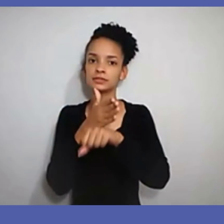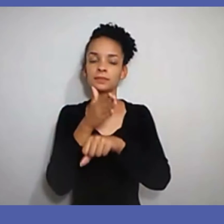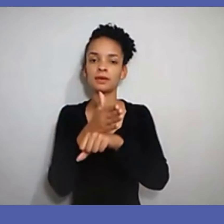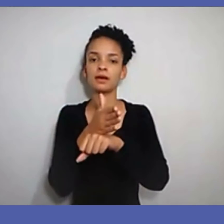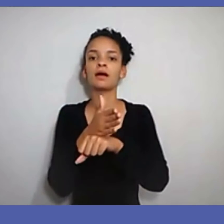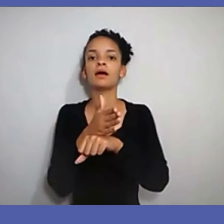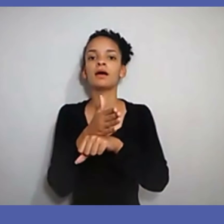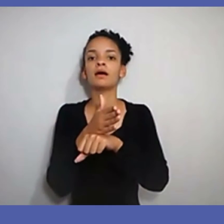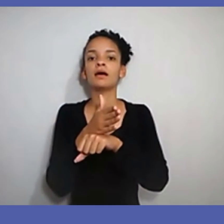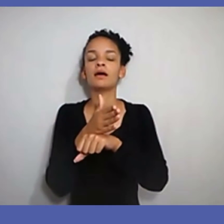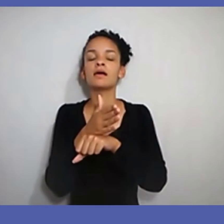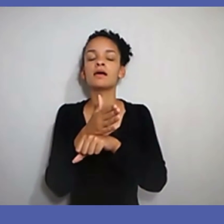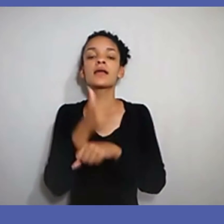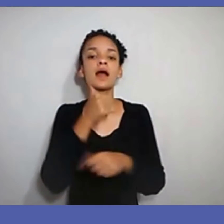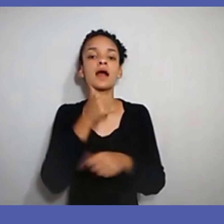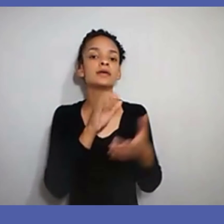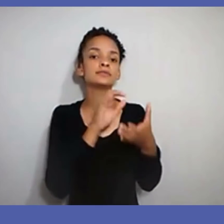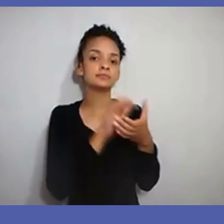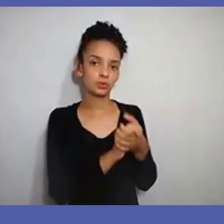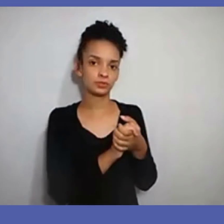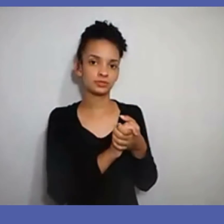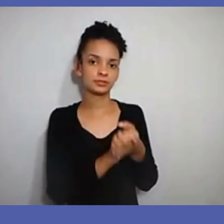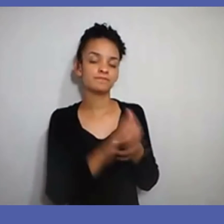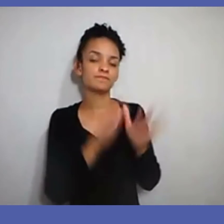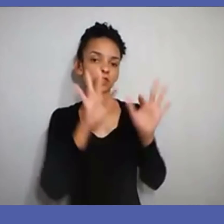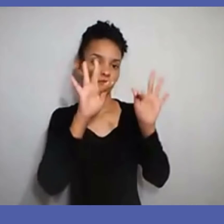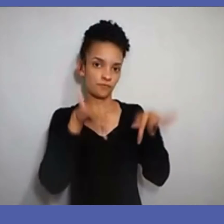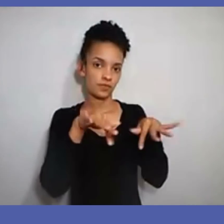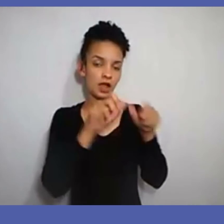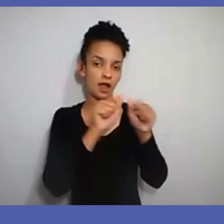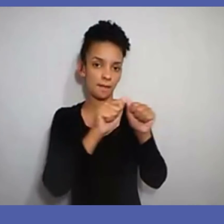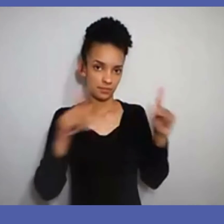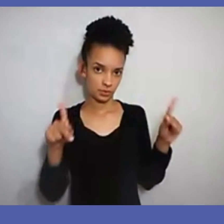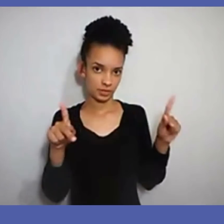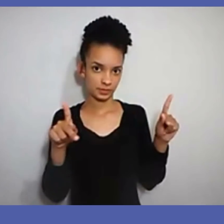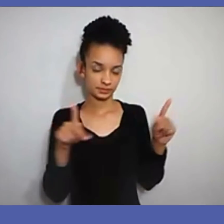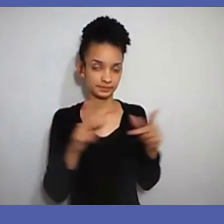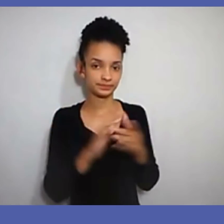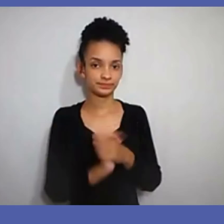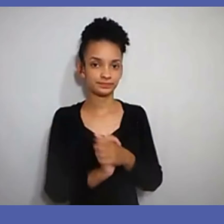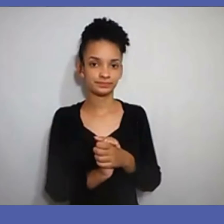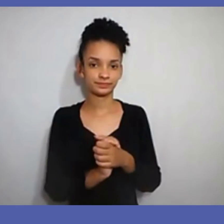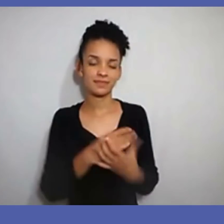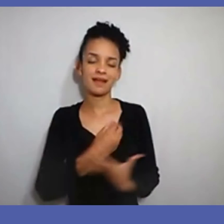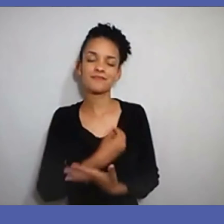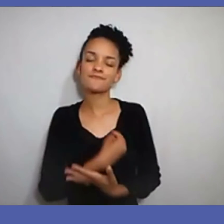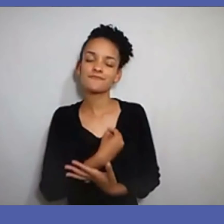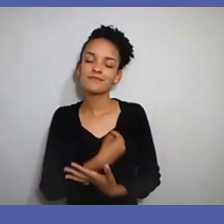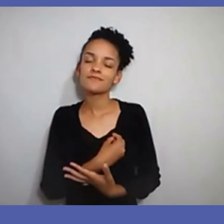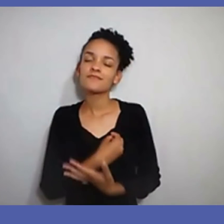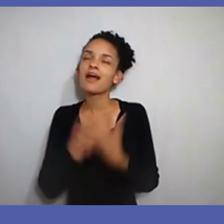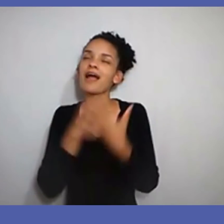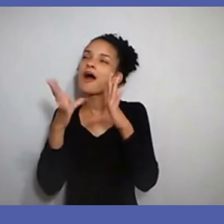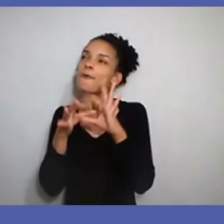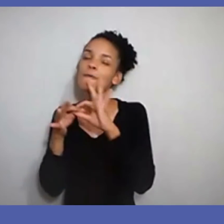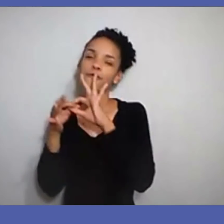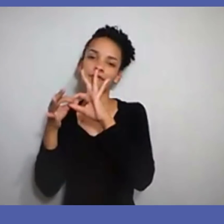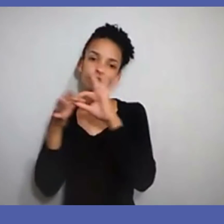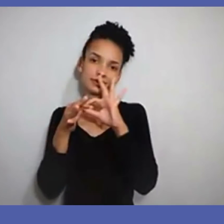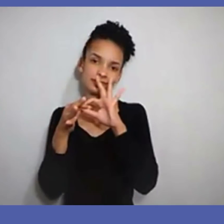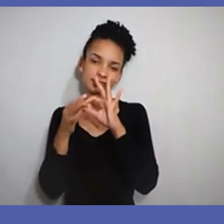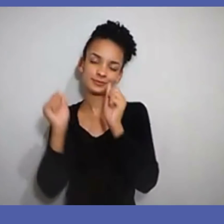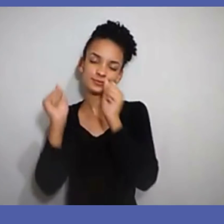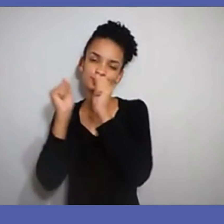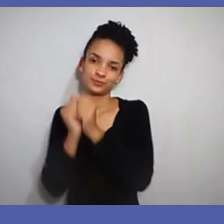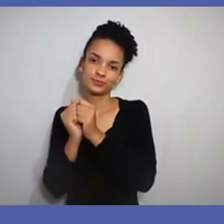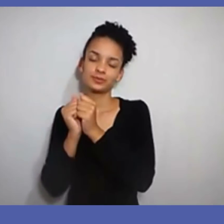no final do Apocalipse, né? Então, aí viverão unidos, a igreja viverá unida, né, com Cristo, com Deus, para